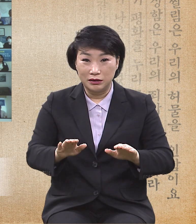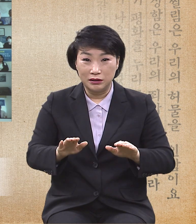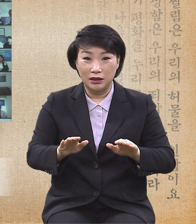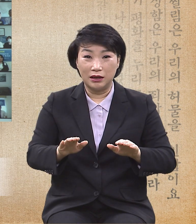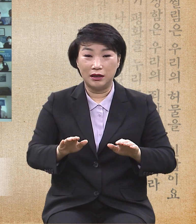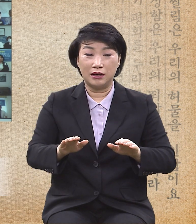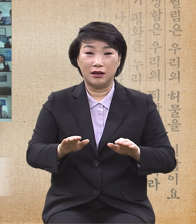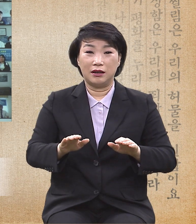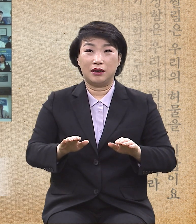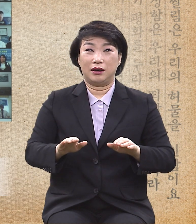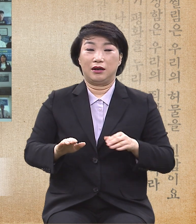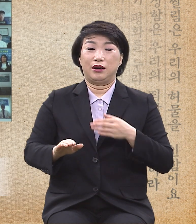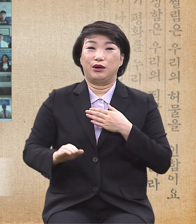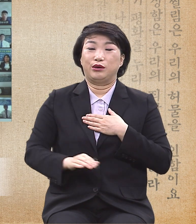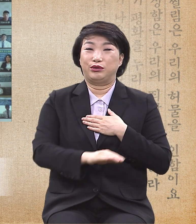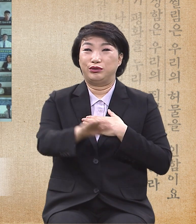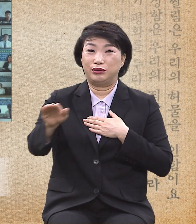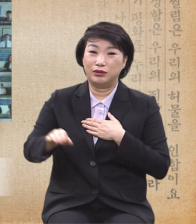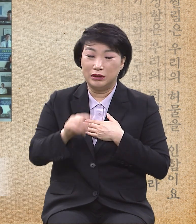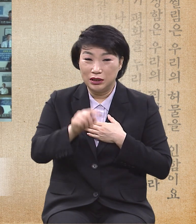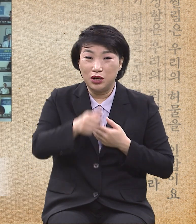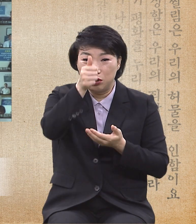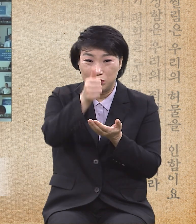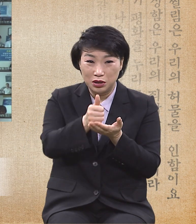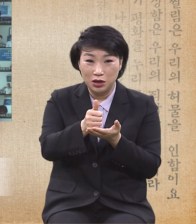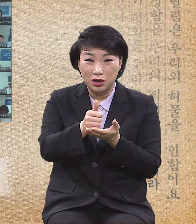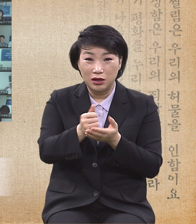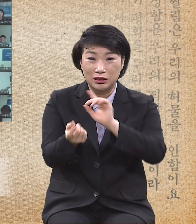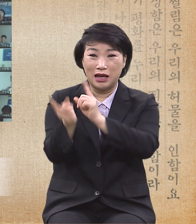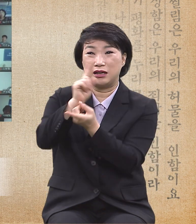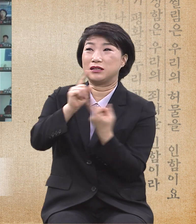그런데도 그 죄를 짊어지고